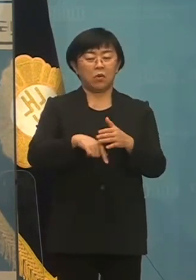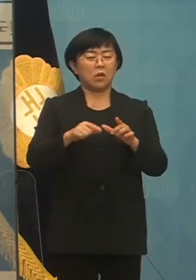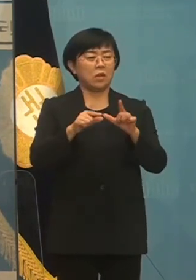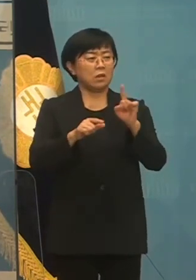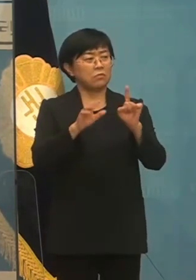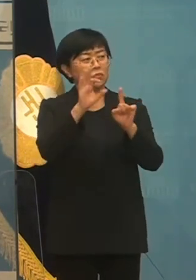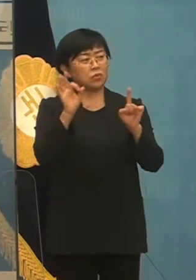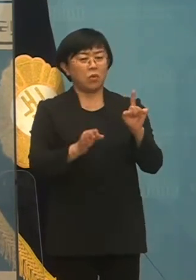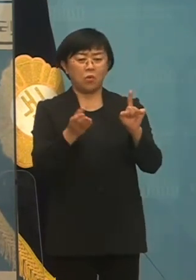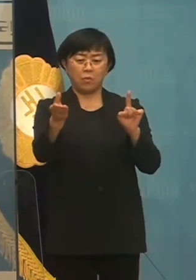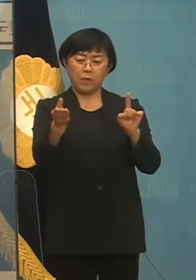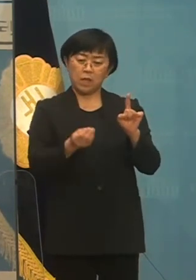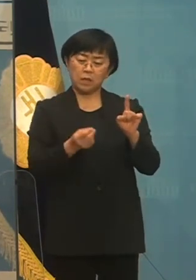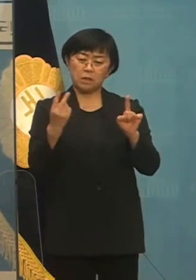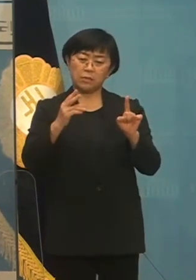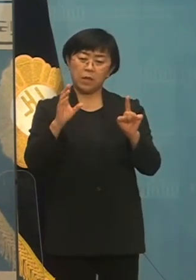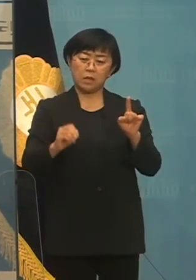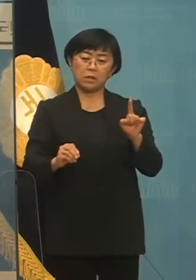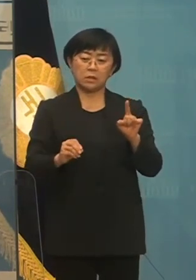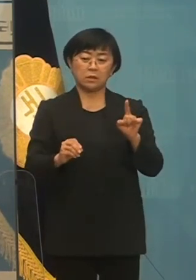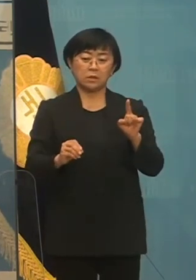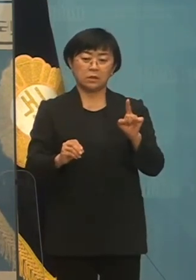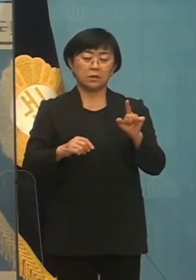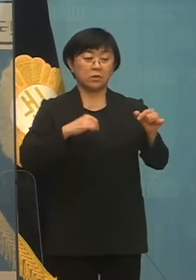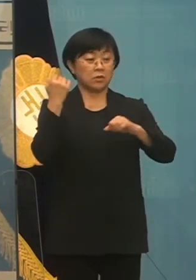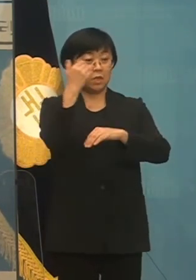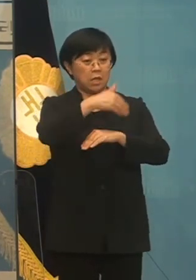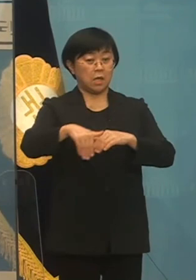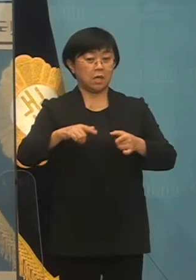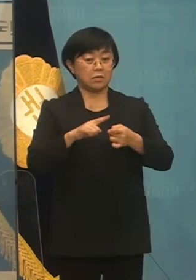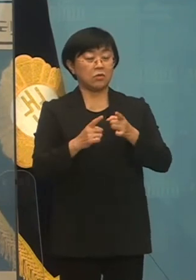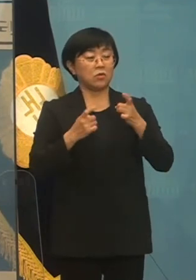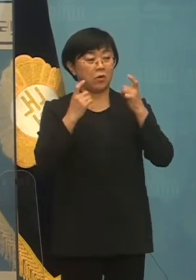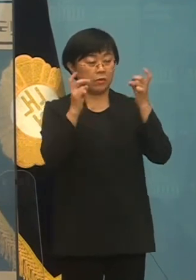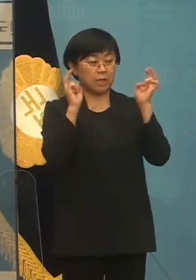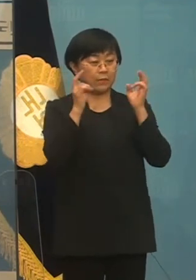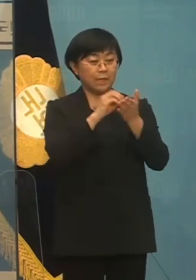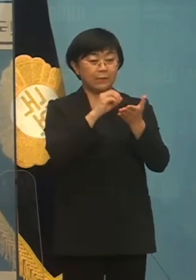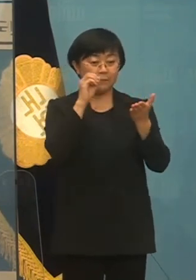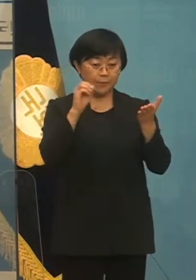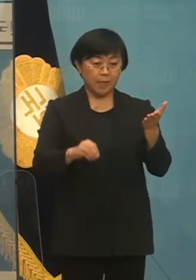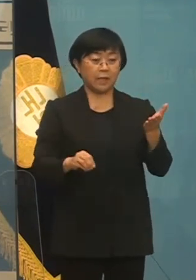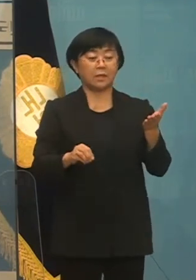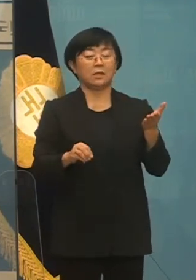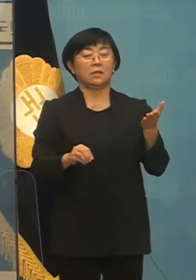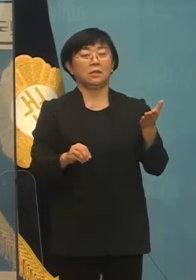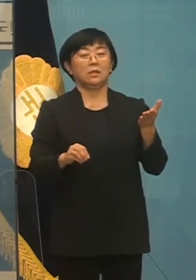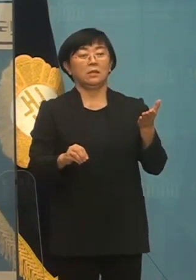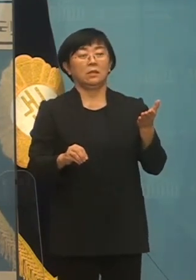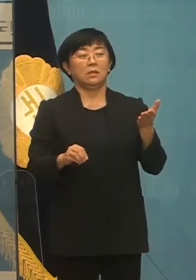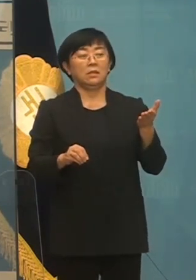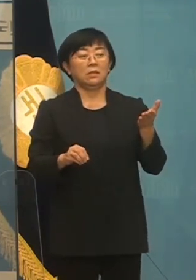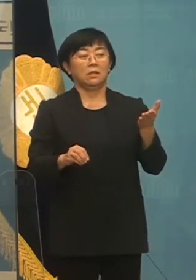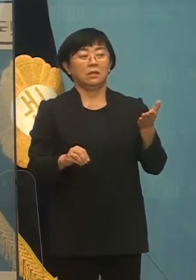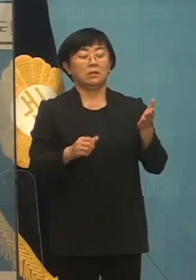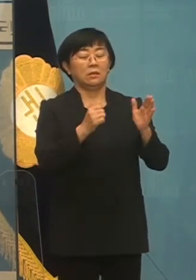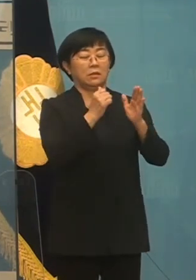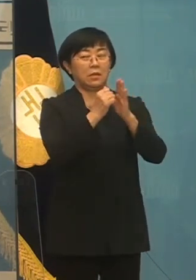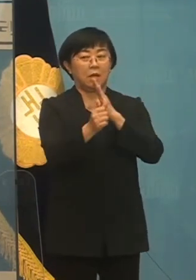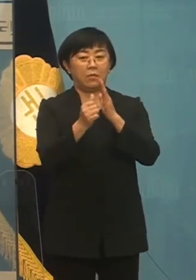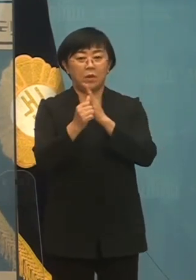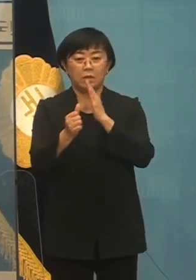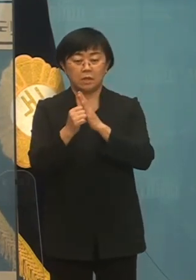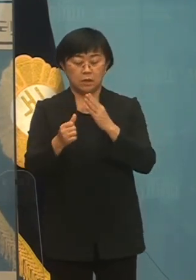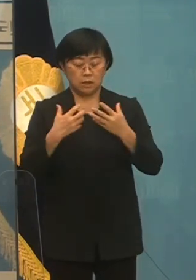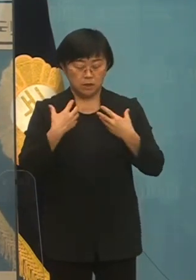1%, 2천만 원 대출 지원 정책에 여행업종이 제외된 것에 대해 모든 여행업 대표들을 10만